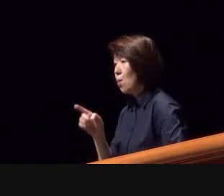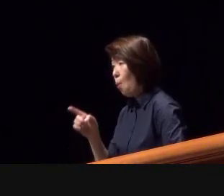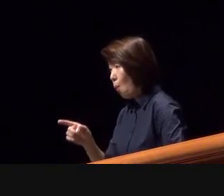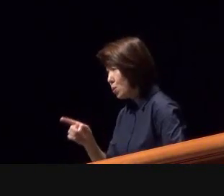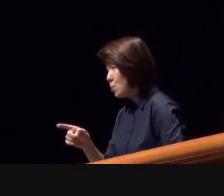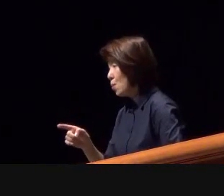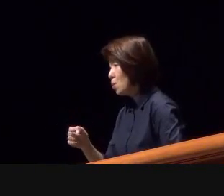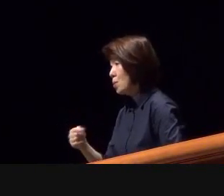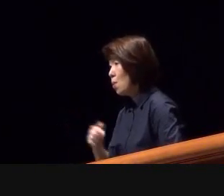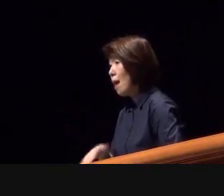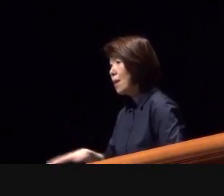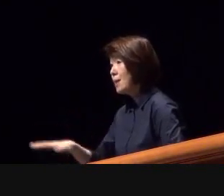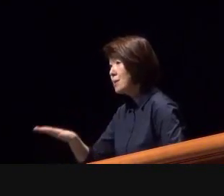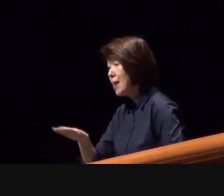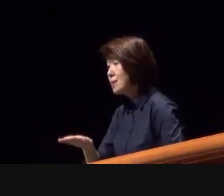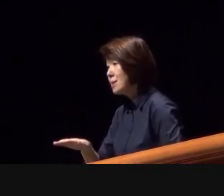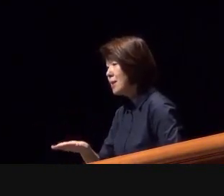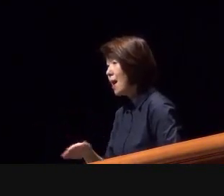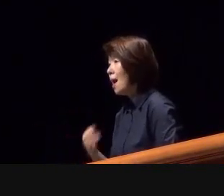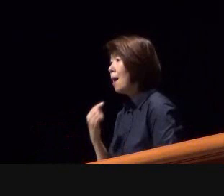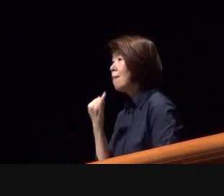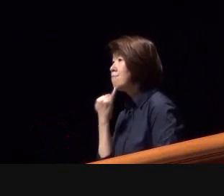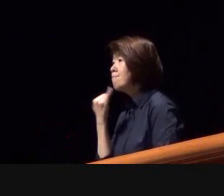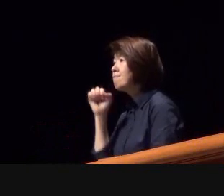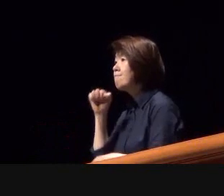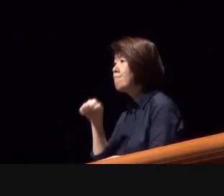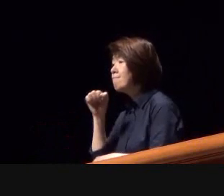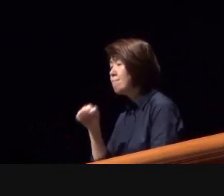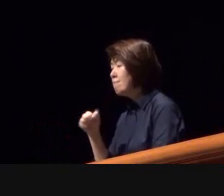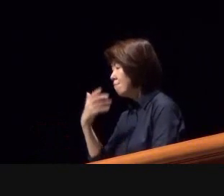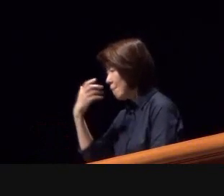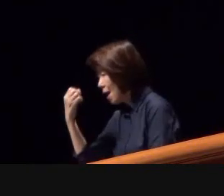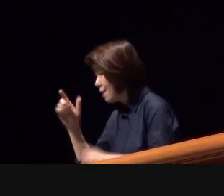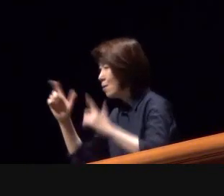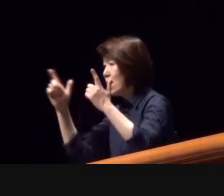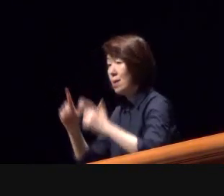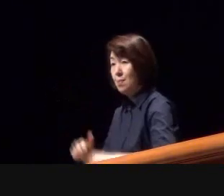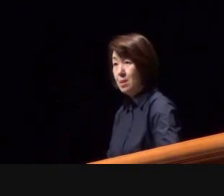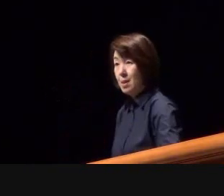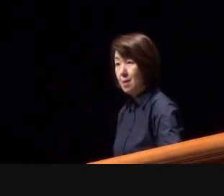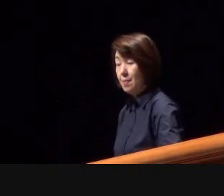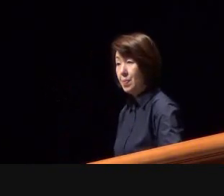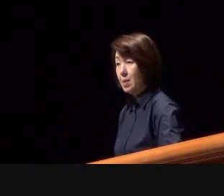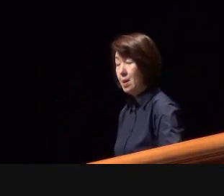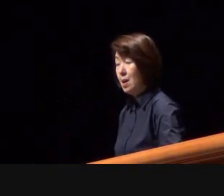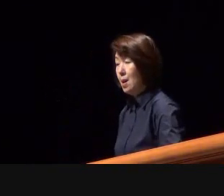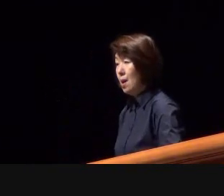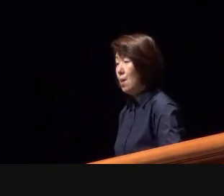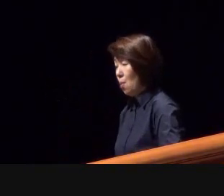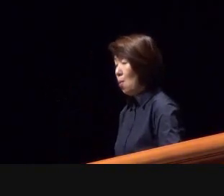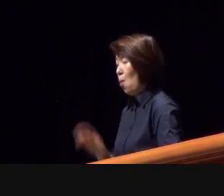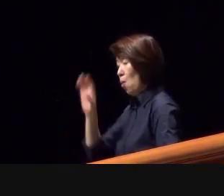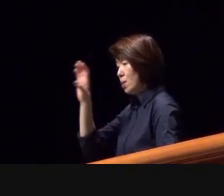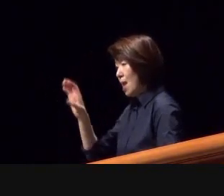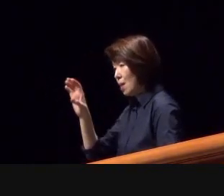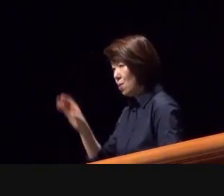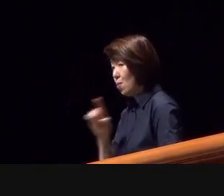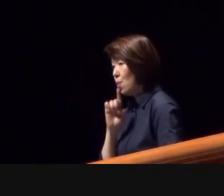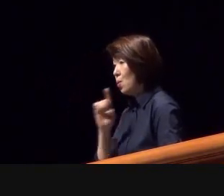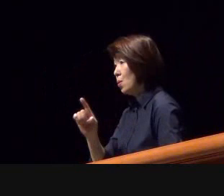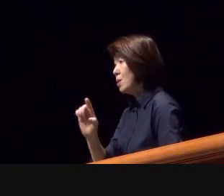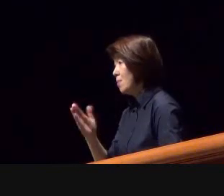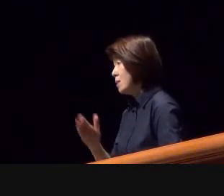がしてやられてはなりません。私たちは何度も申しますけれども、すで